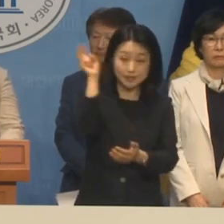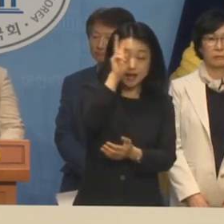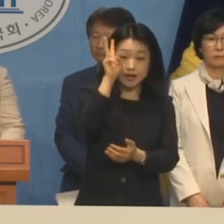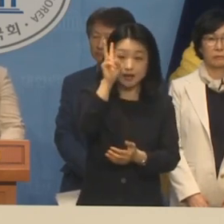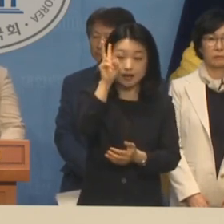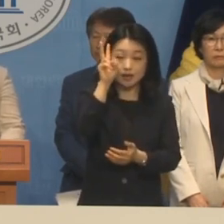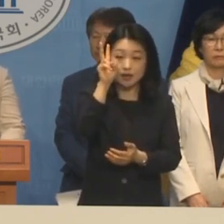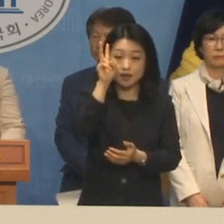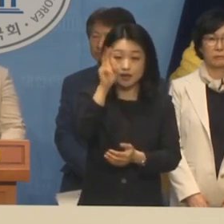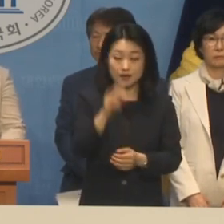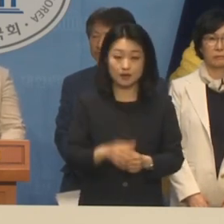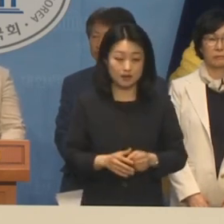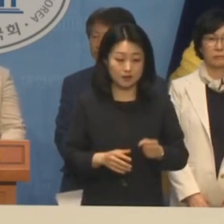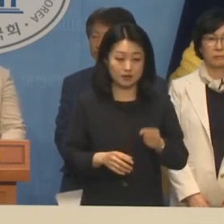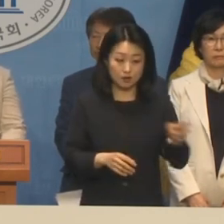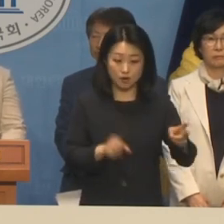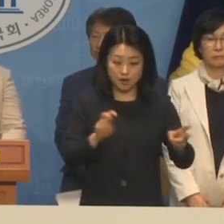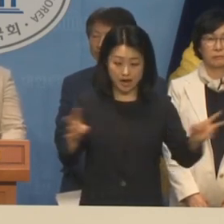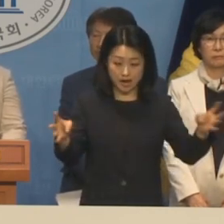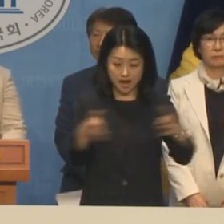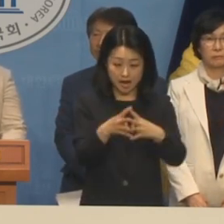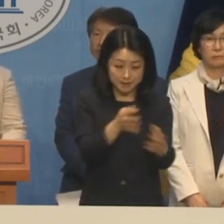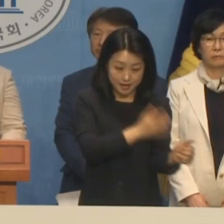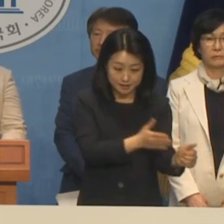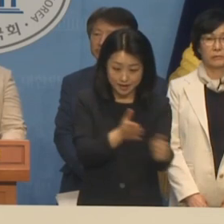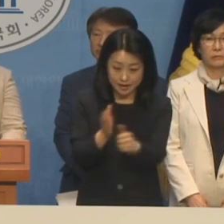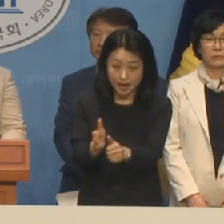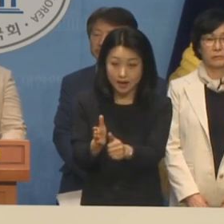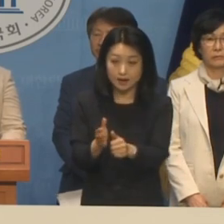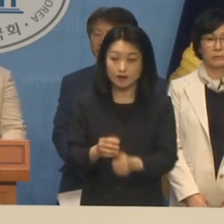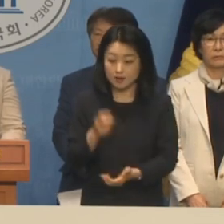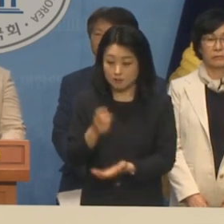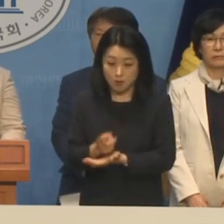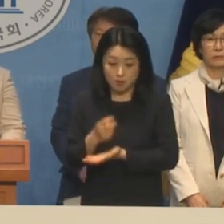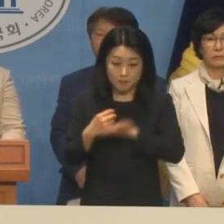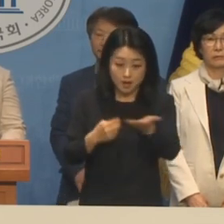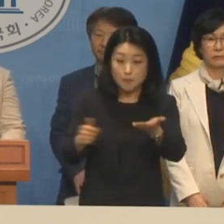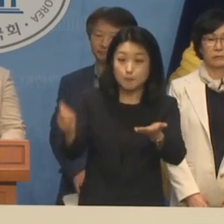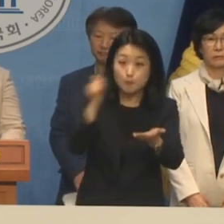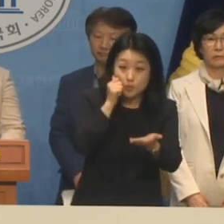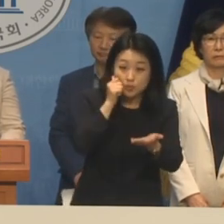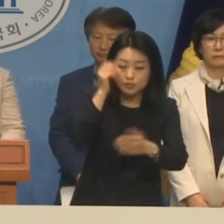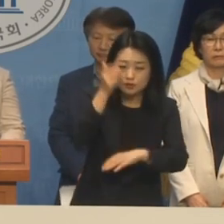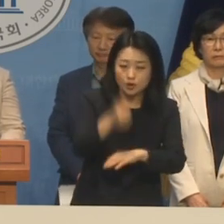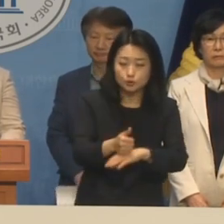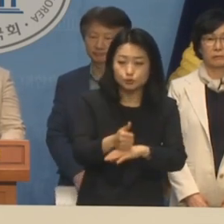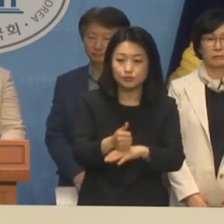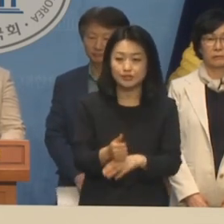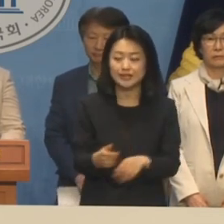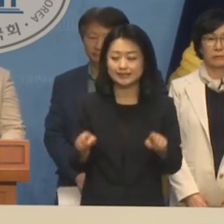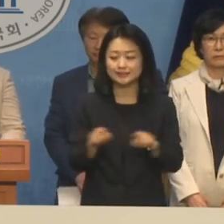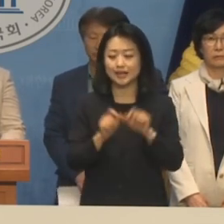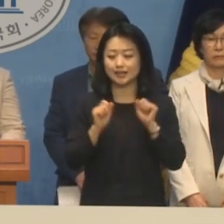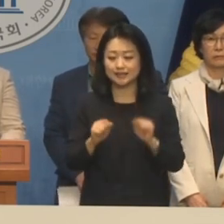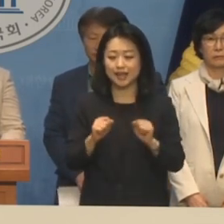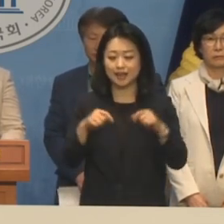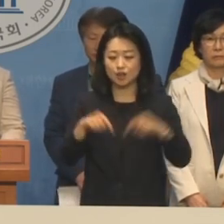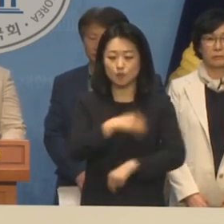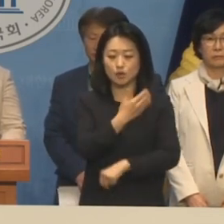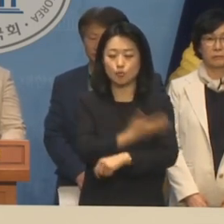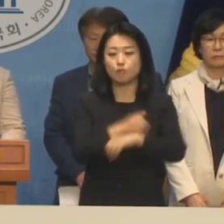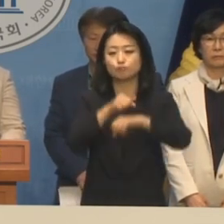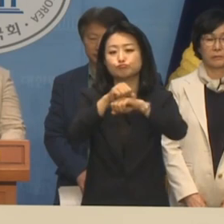갑작스러운 여야 합의를 요구하며 안건 상정을 하지 않아 상생협의권 도입이